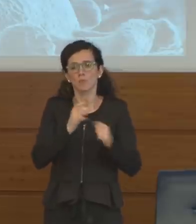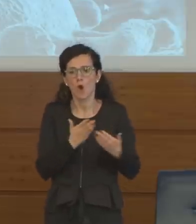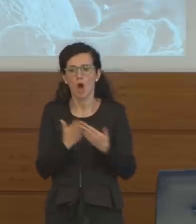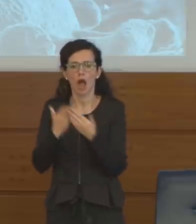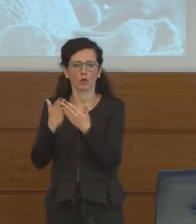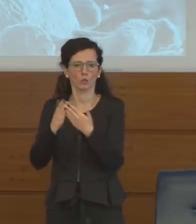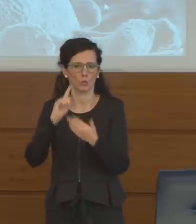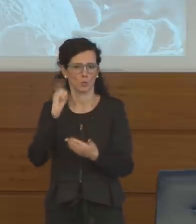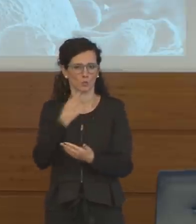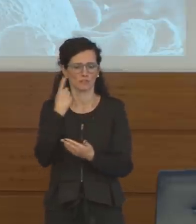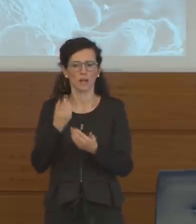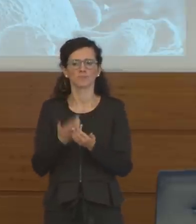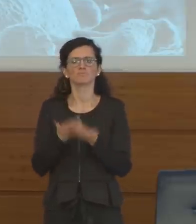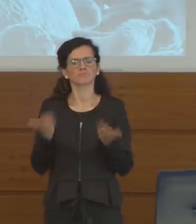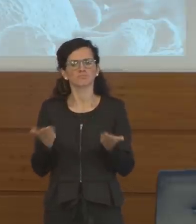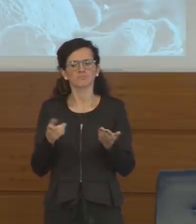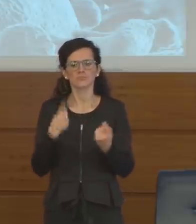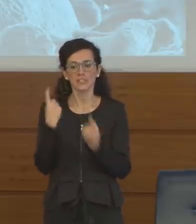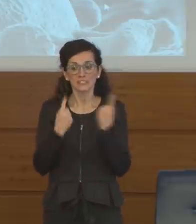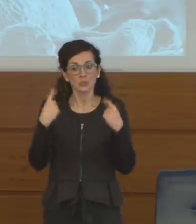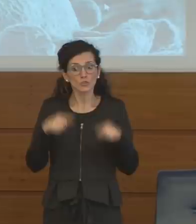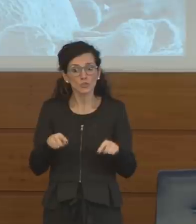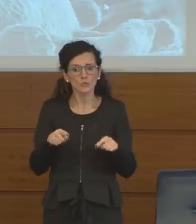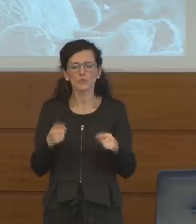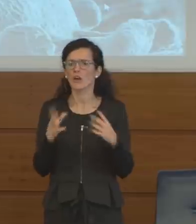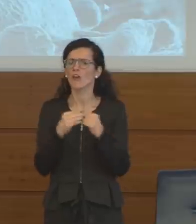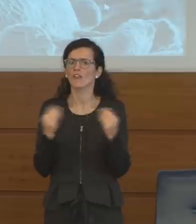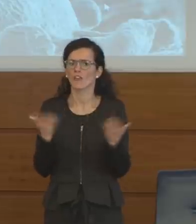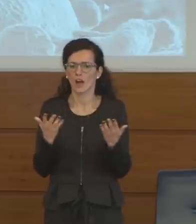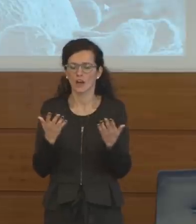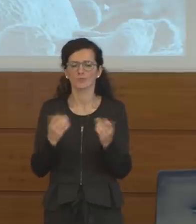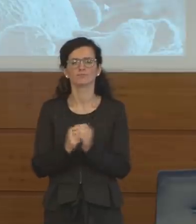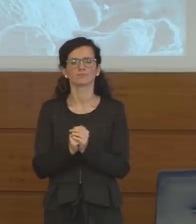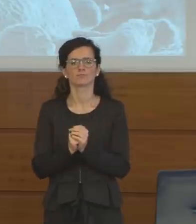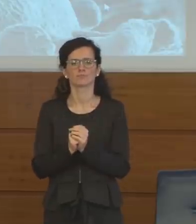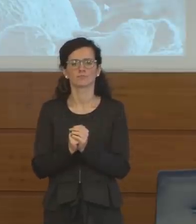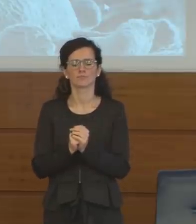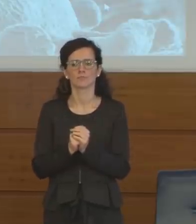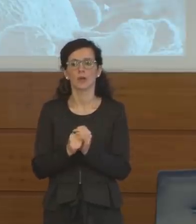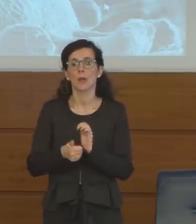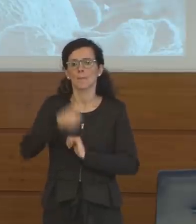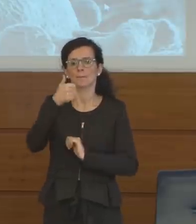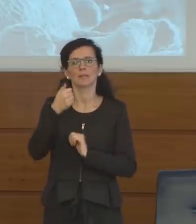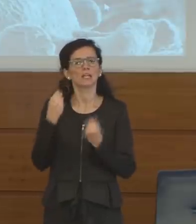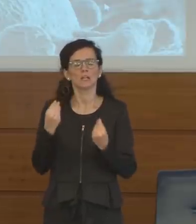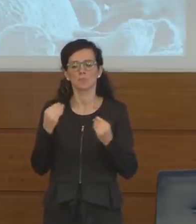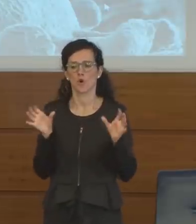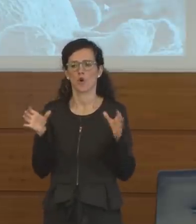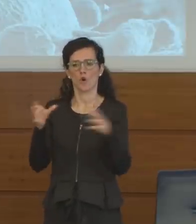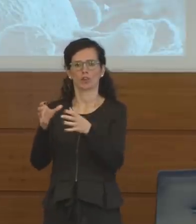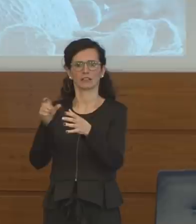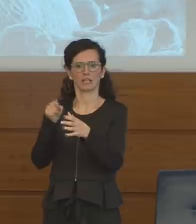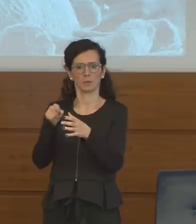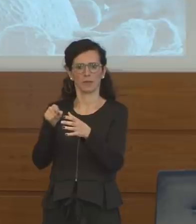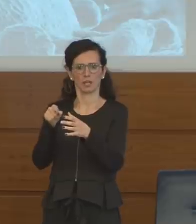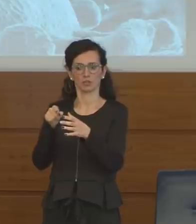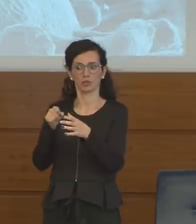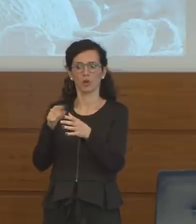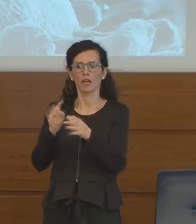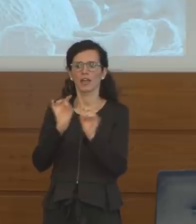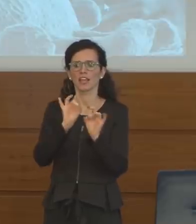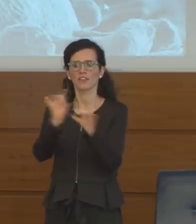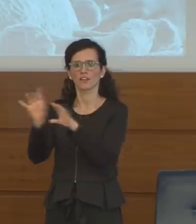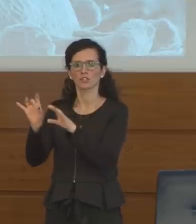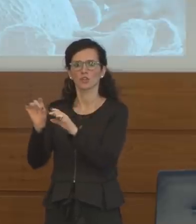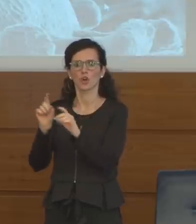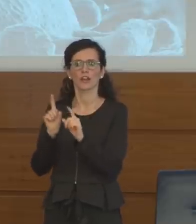linea. In questo modo che cosa si fa? Si fa sostanzialmente il primo vero atto di contenimento per un'infezione di un nuovo virus per cui non